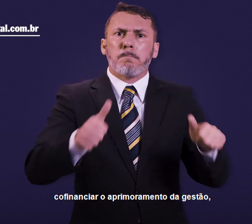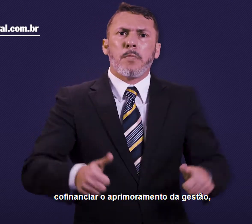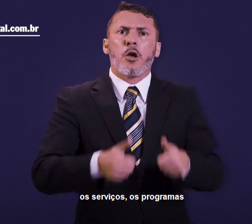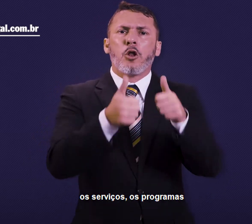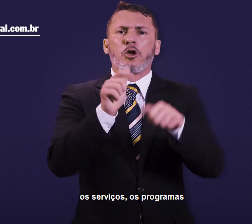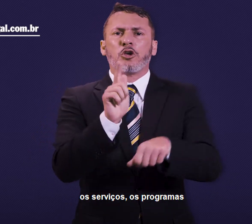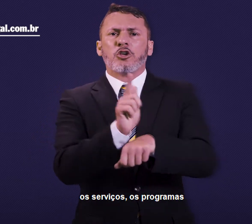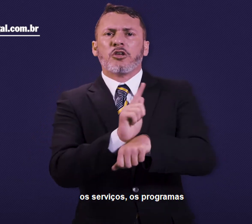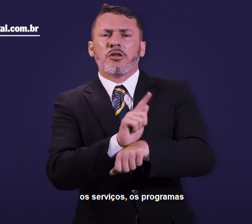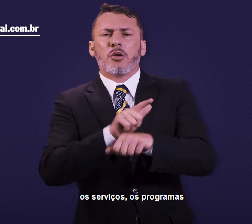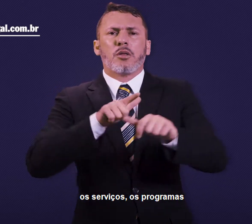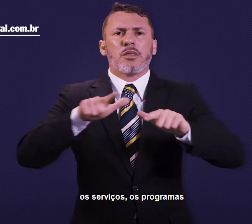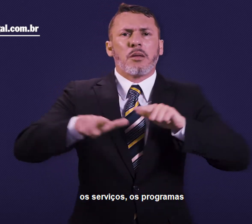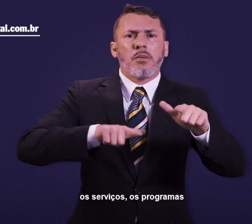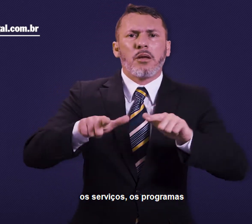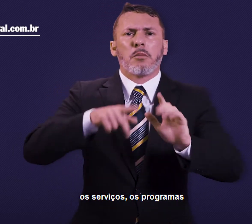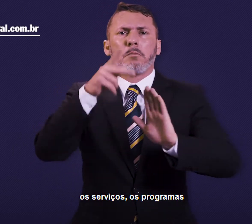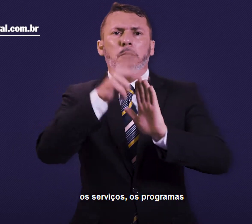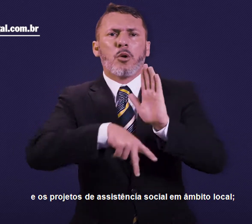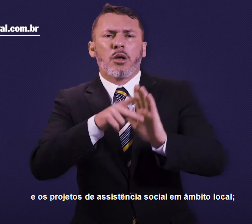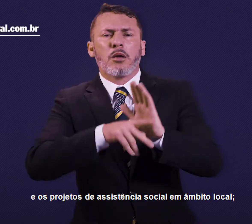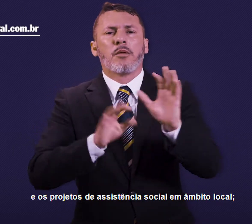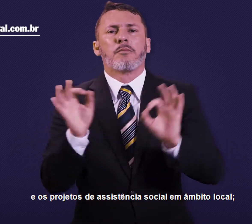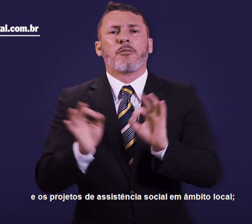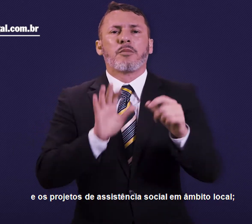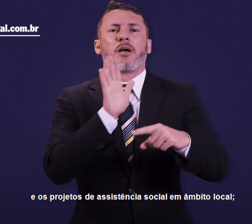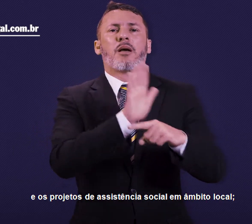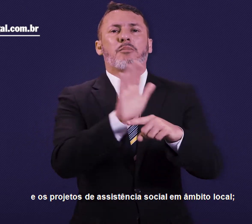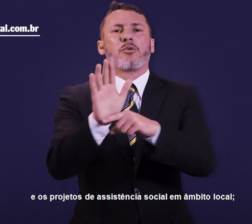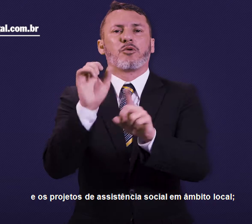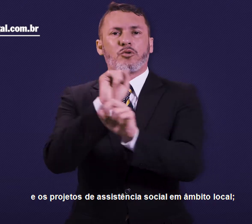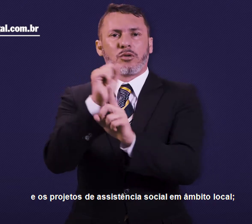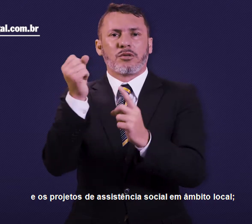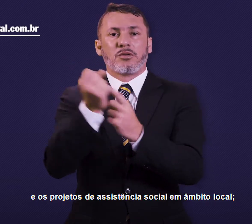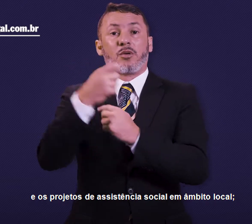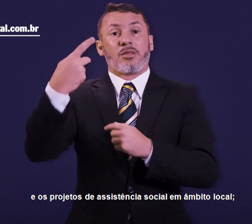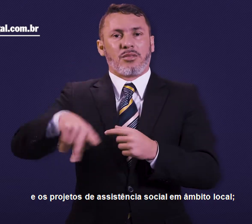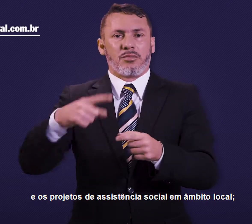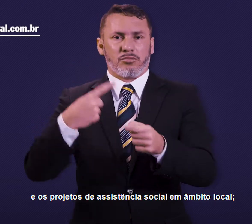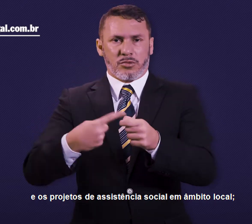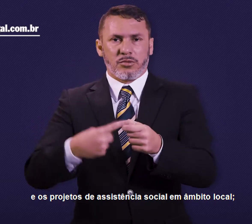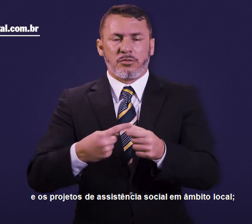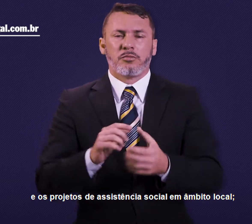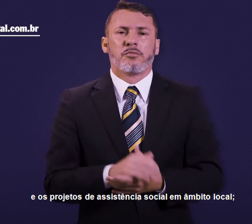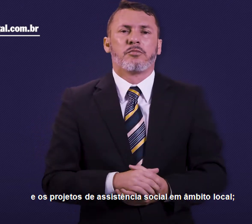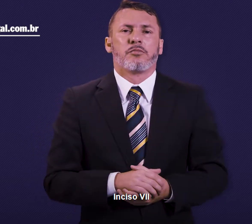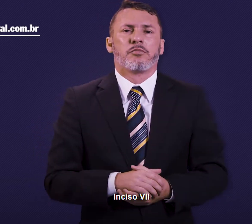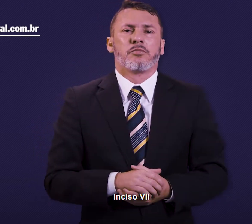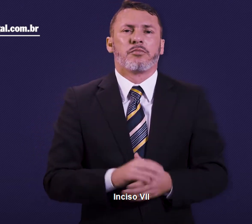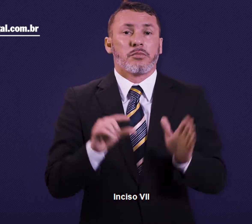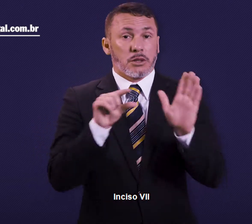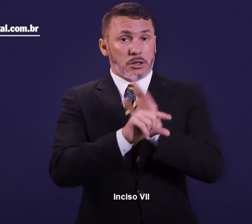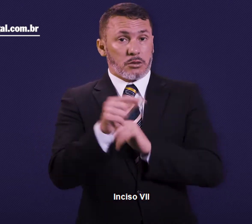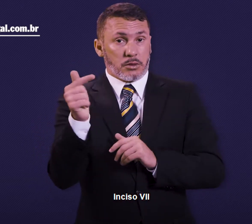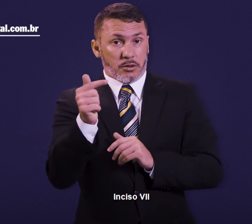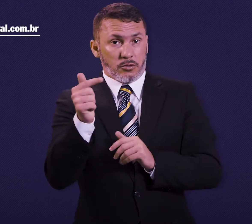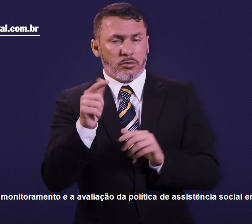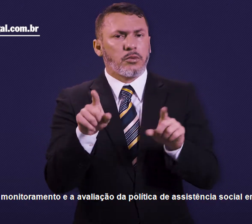gestão, os serviços, os programas e os projetos de assistência social em âmbito local. Inciso 7.